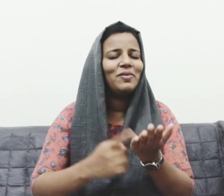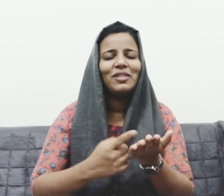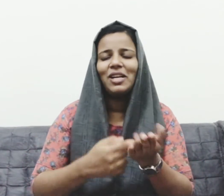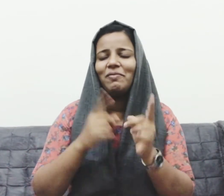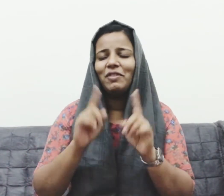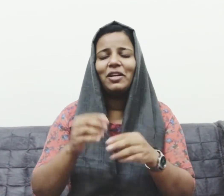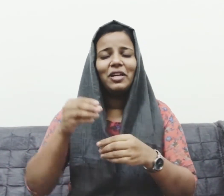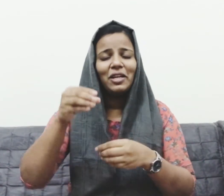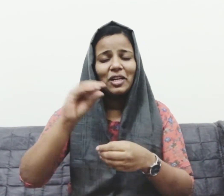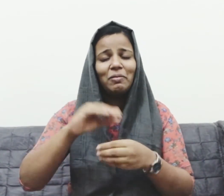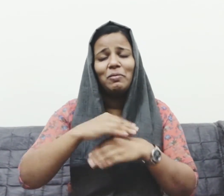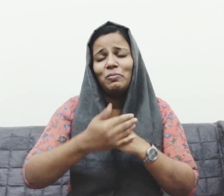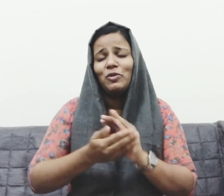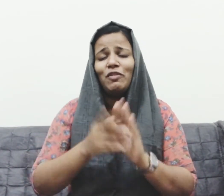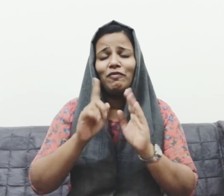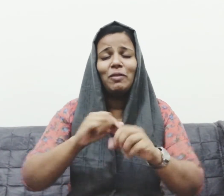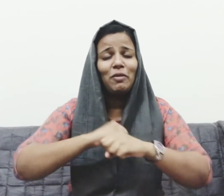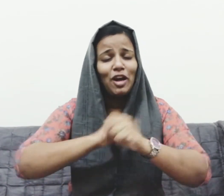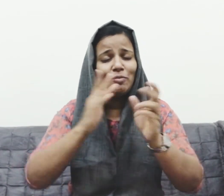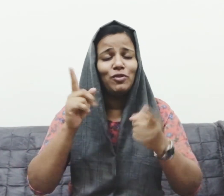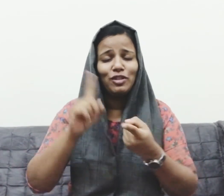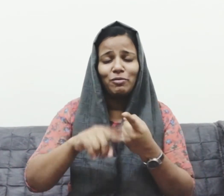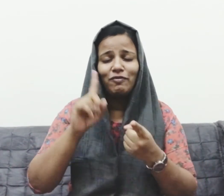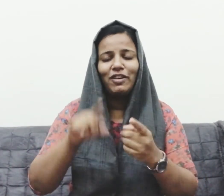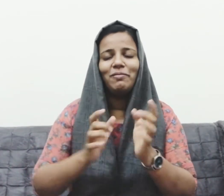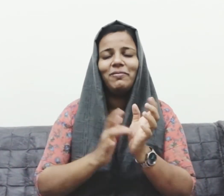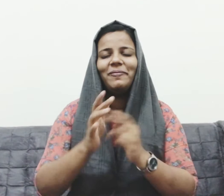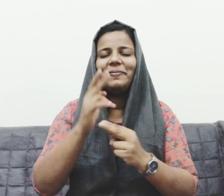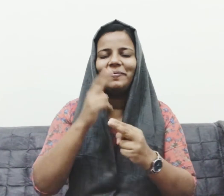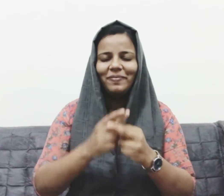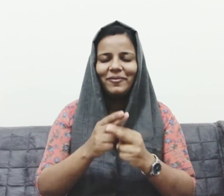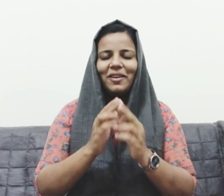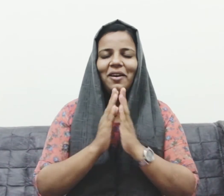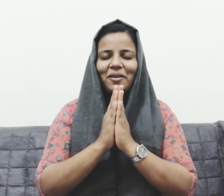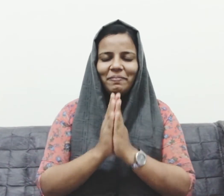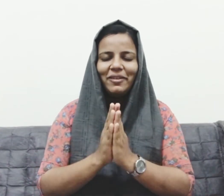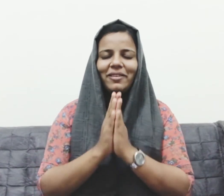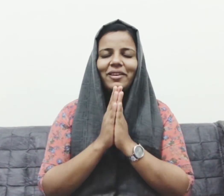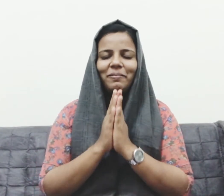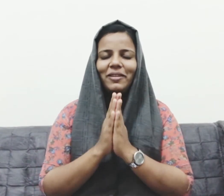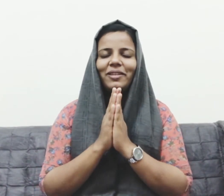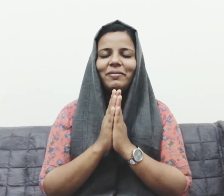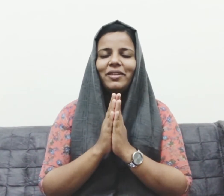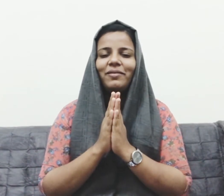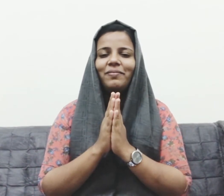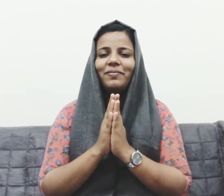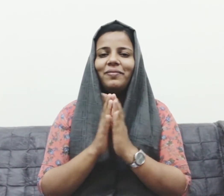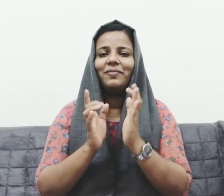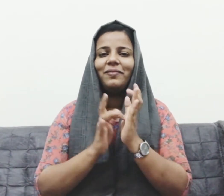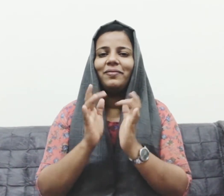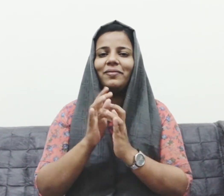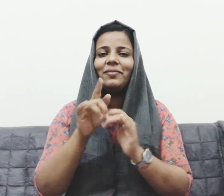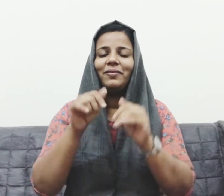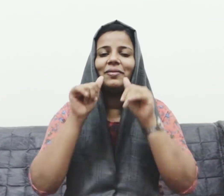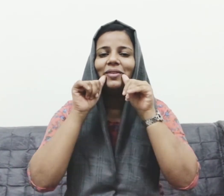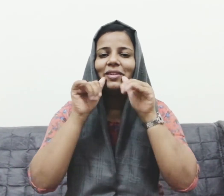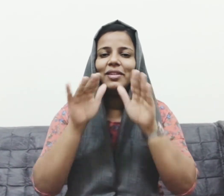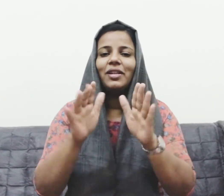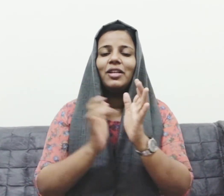സഹായിക്കണമേ. കൃപ കൊണ്ട് പൊതിഞ്ഞാട്ടെ, അത്ഭുതങ്ങൾ സംഭവിക്കട്ടെ. യേശു ക്രിസ്തുവിൻ്റെ നാമത്തിൽ തന്നെ ആമീൻ, ആമീൻ, ആമീൻ. കർത്താവ് നിങ്ങളെ അനുഗ്രഹിക്കട്ടെ.